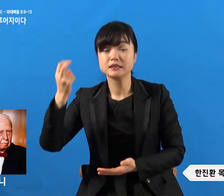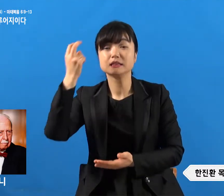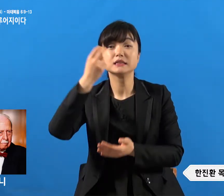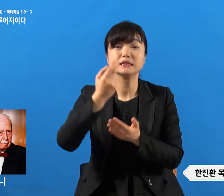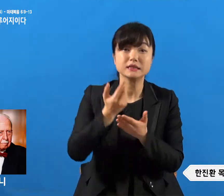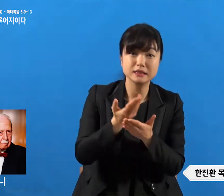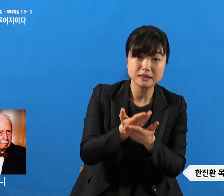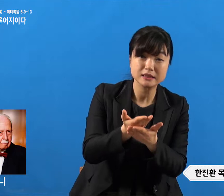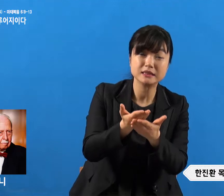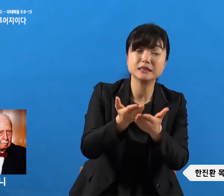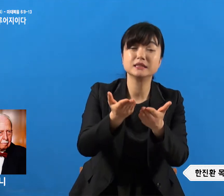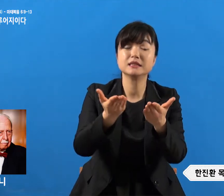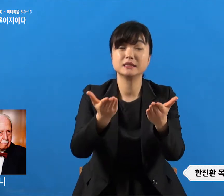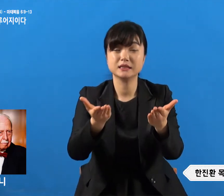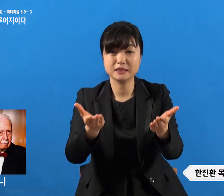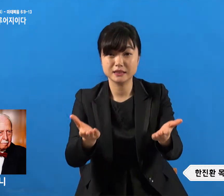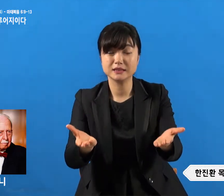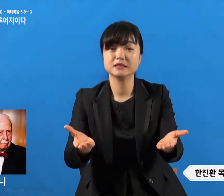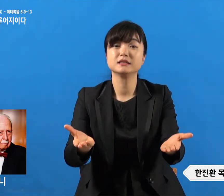너를